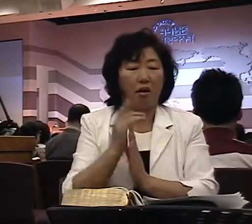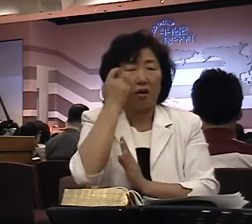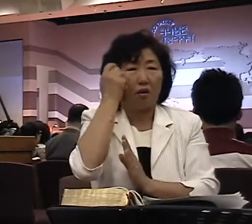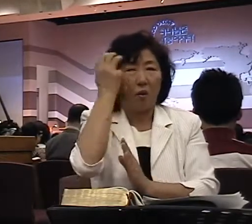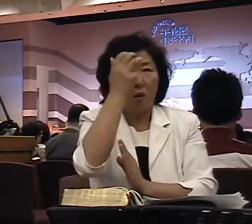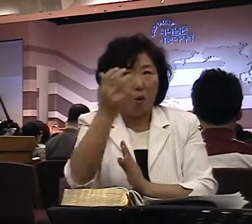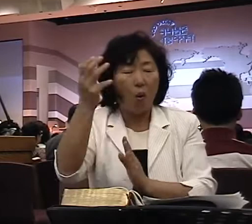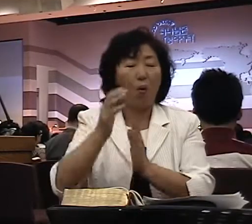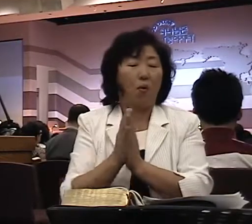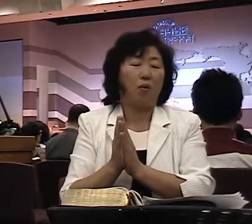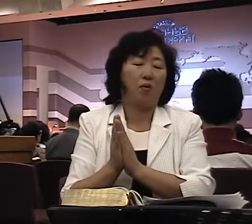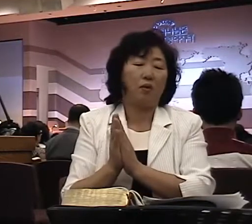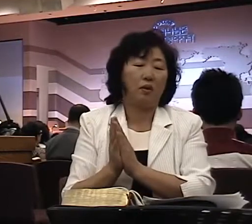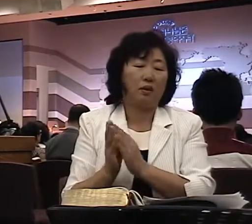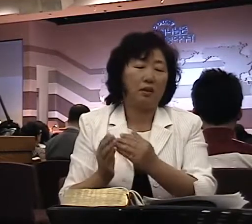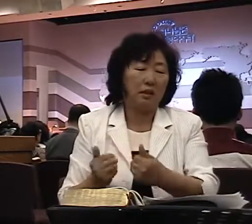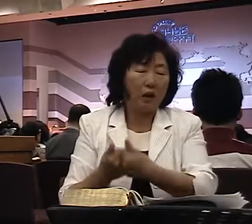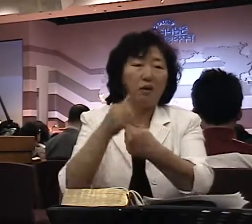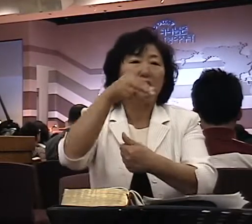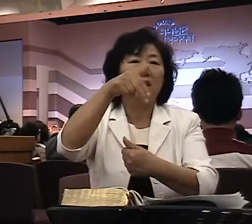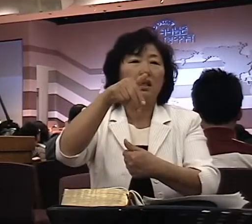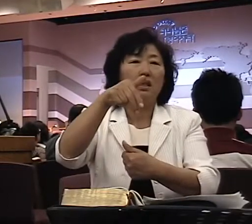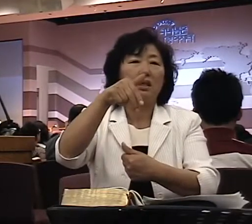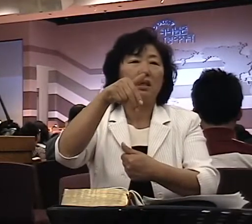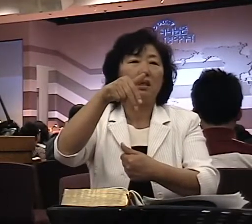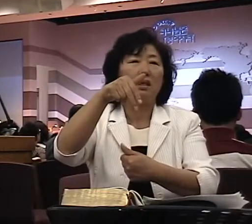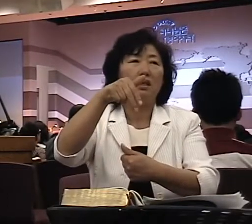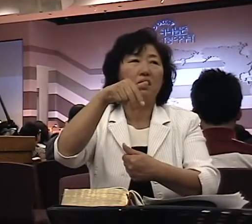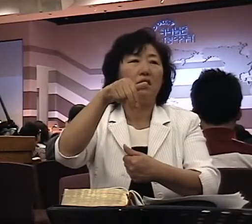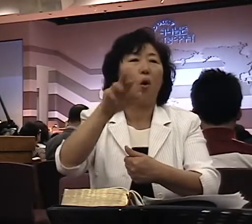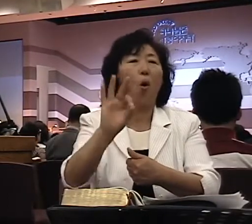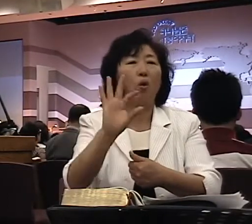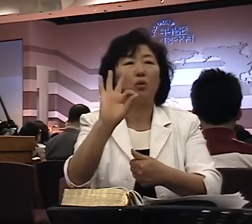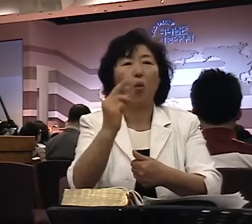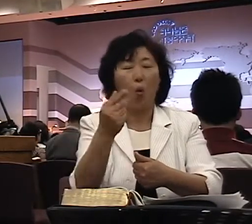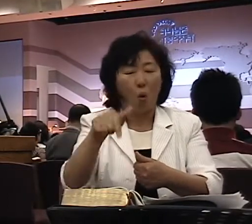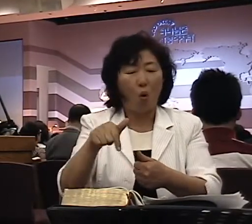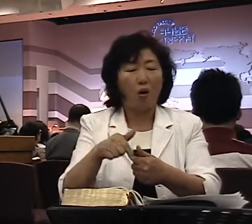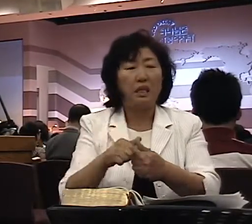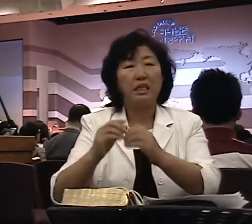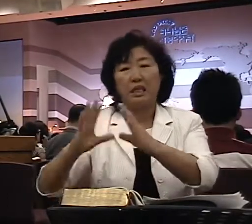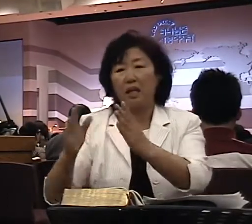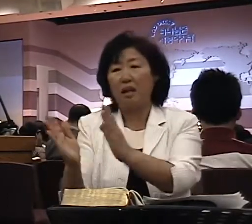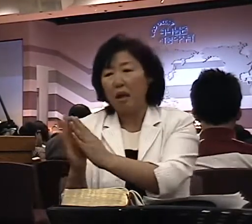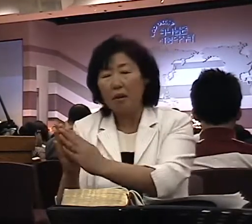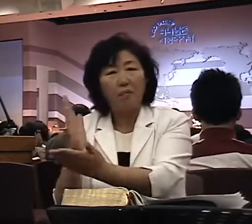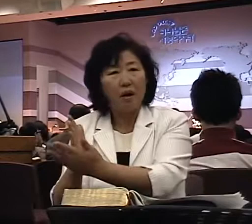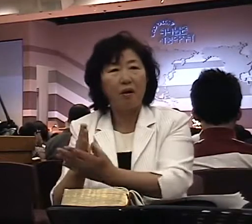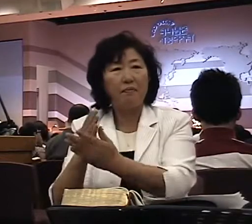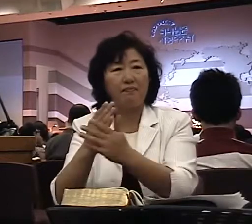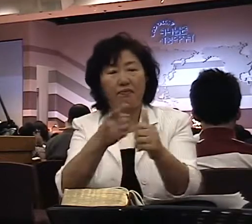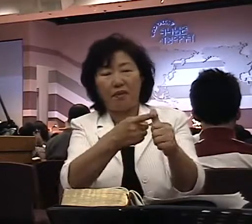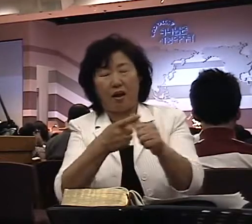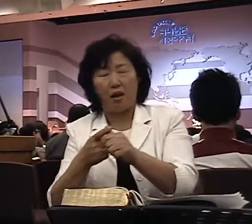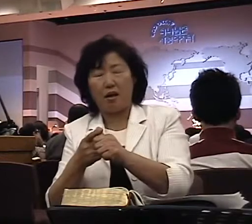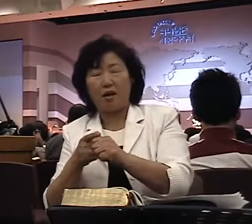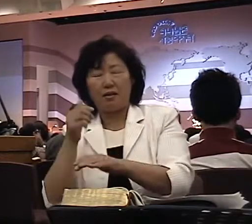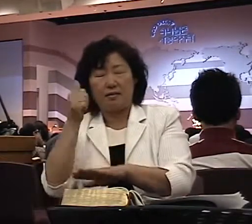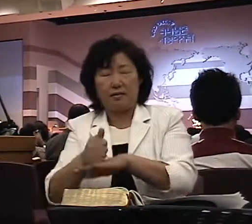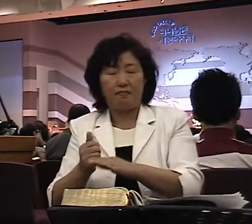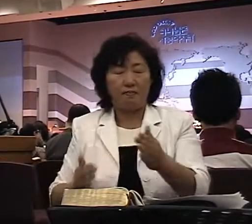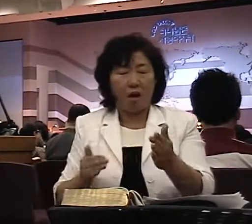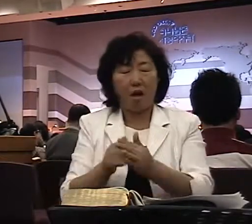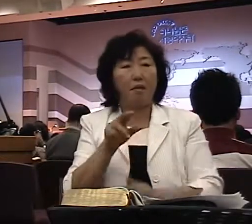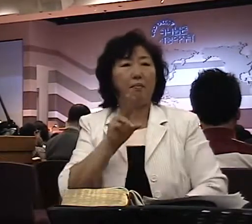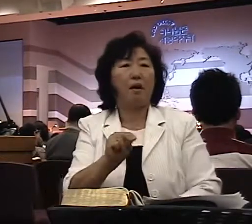정력을 싸워 이기는, 세상의 기준과 타협하지 말라고, 유혹을 끝까지 노하면서 믿음과